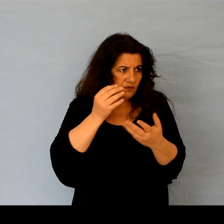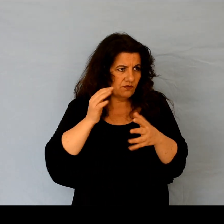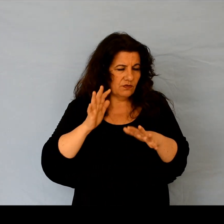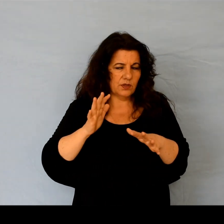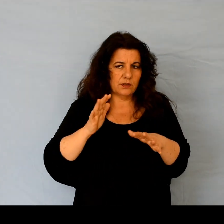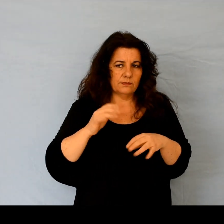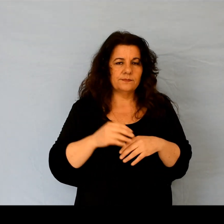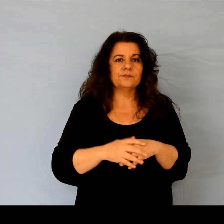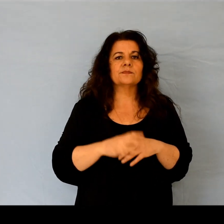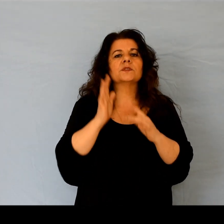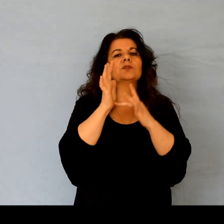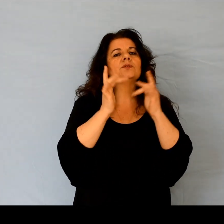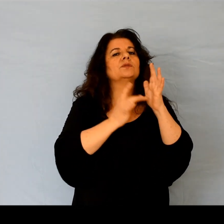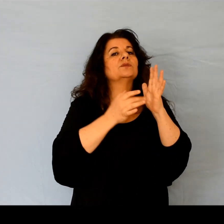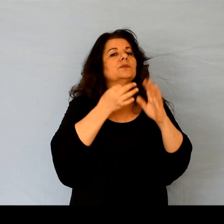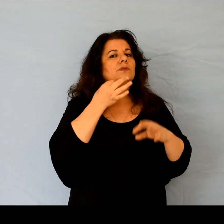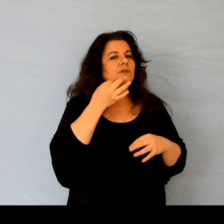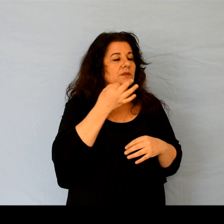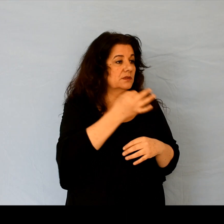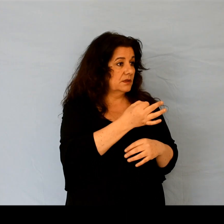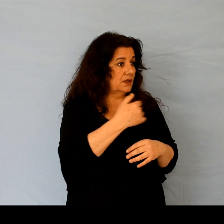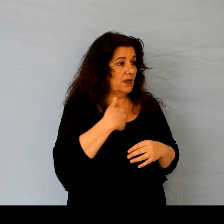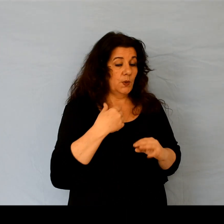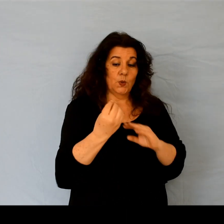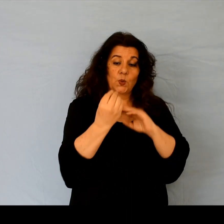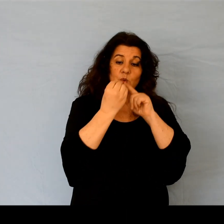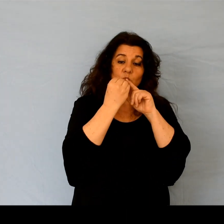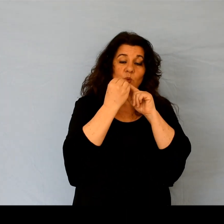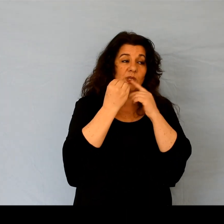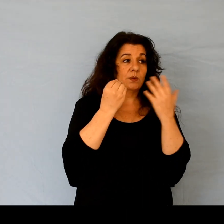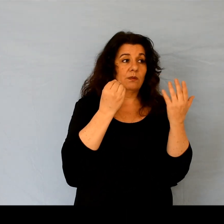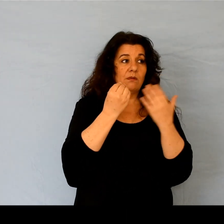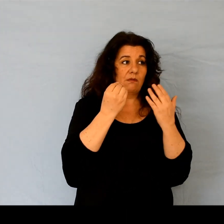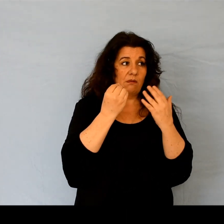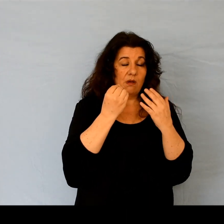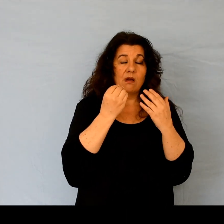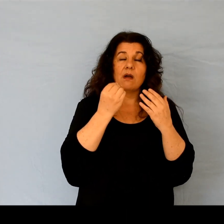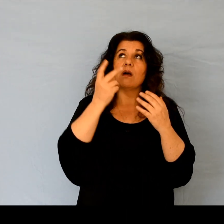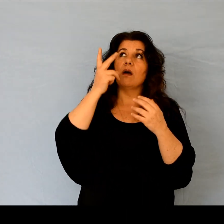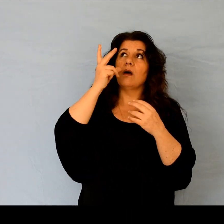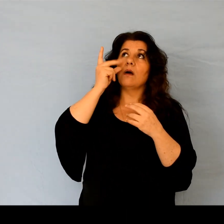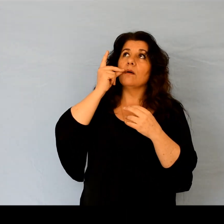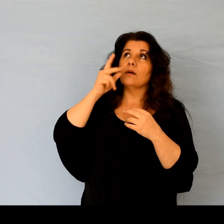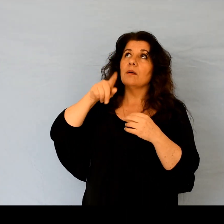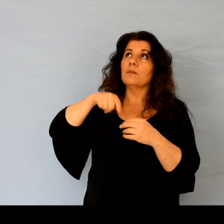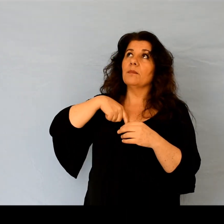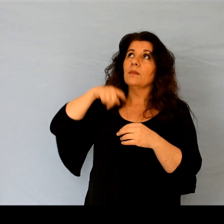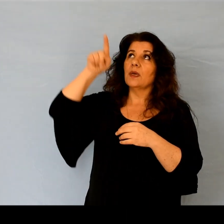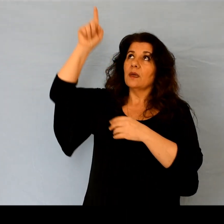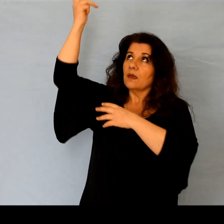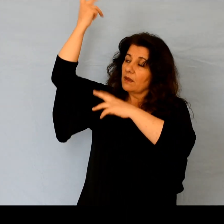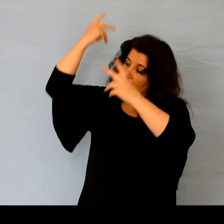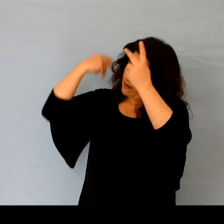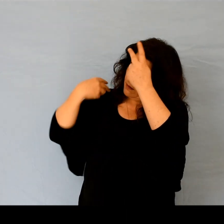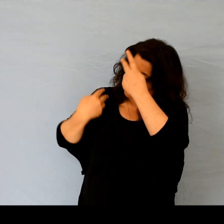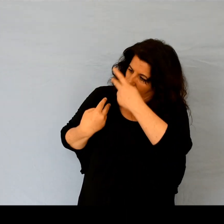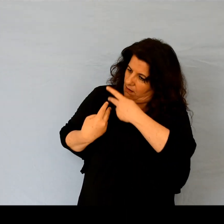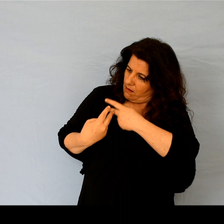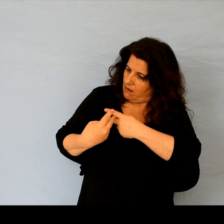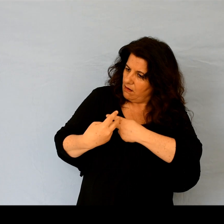Jésus leur dit, « Ma nourriture, c'est de faire la volonté de celui qui m'a envoyé et d'accomplir